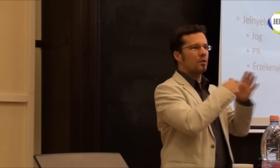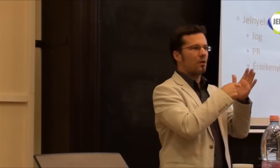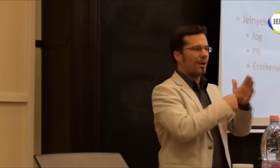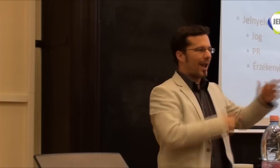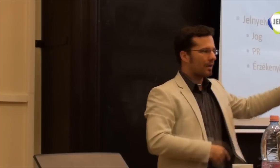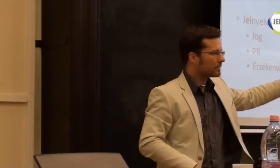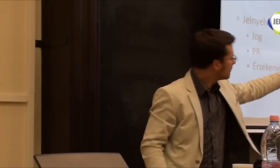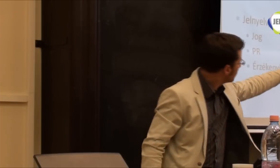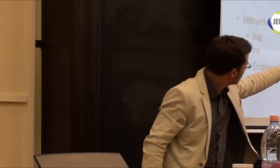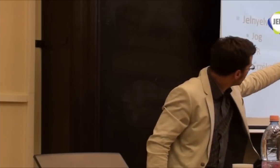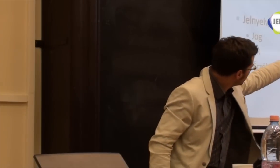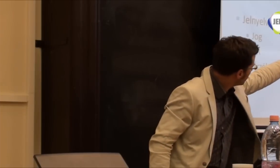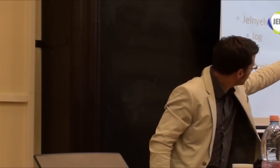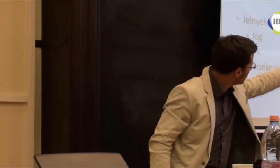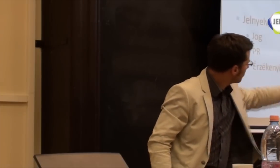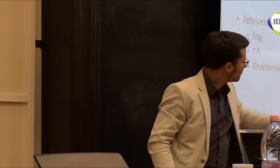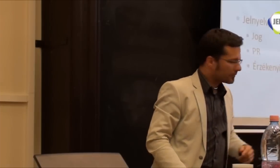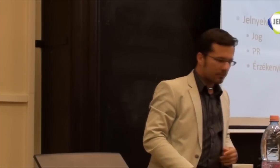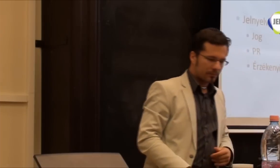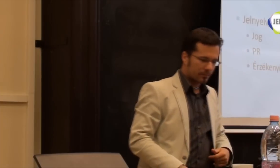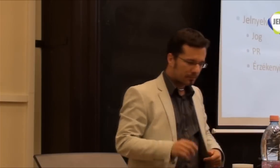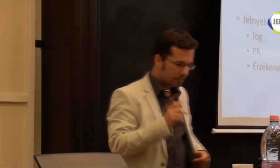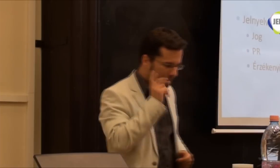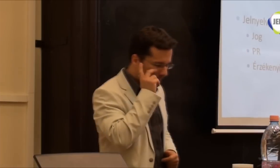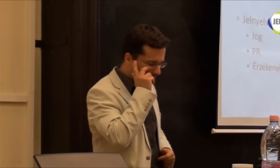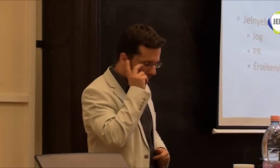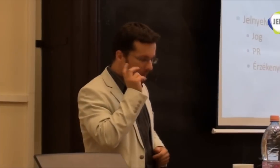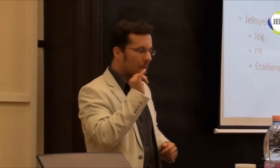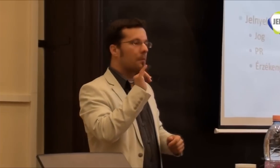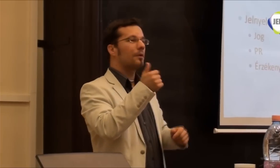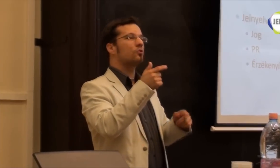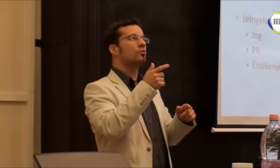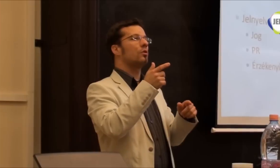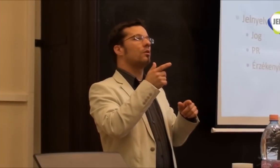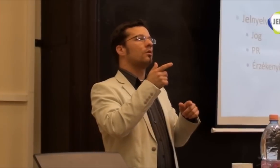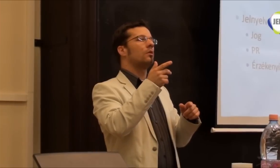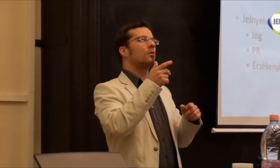elfogadták. A fényképen nem tudom, látszik-e a szavazati arány a táblán.